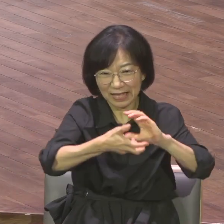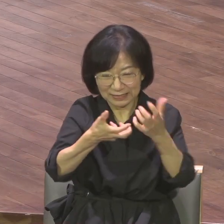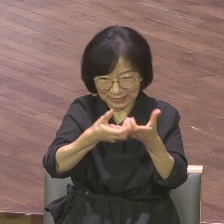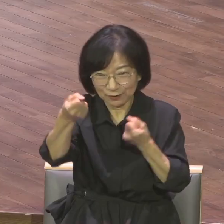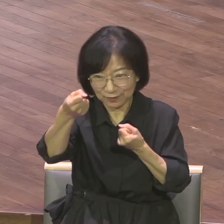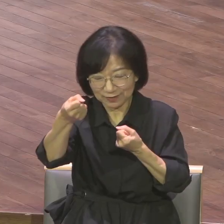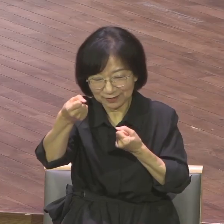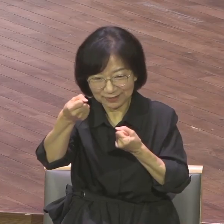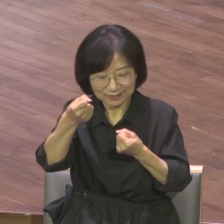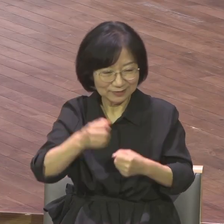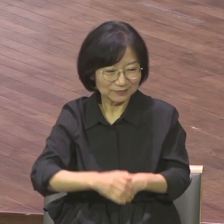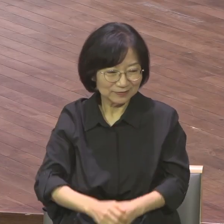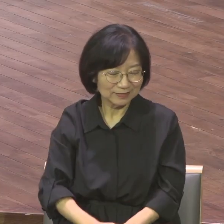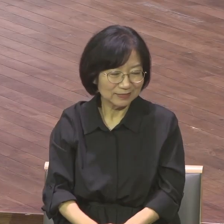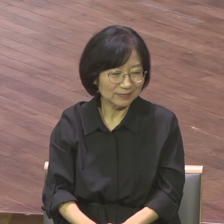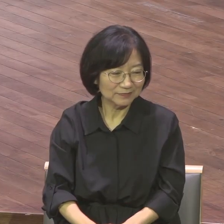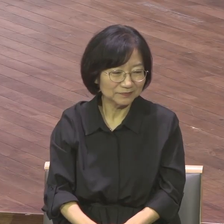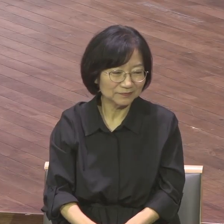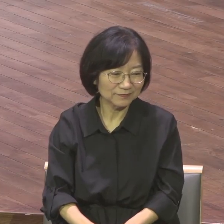똑같이